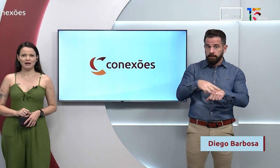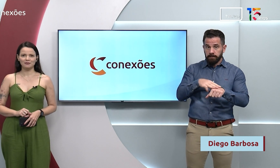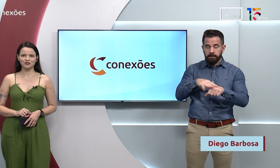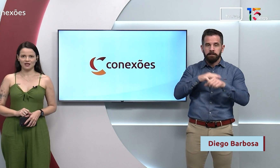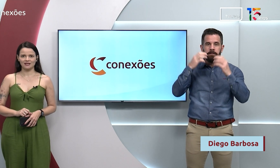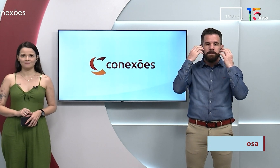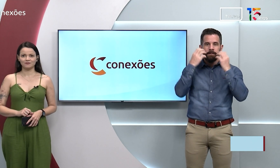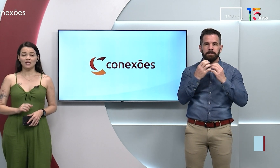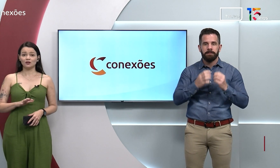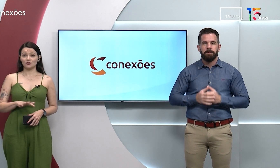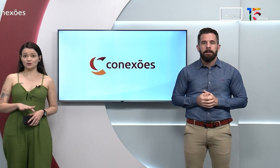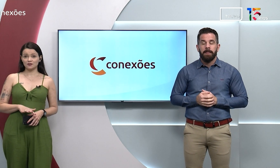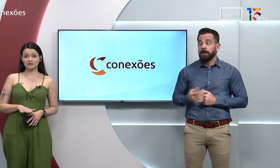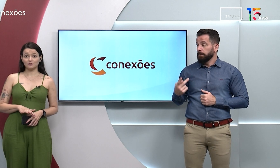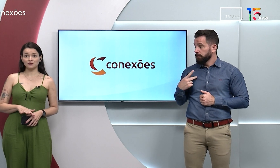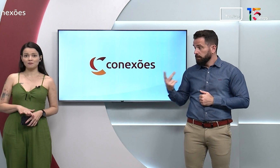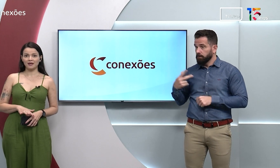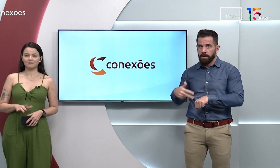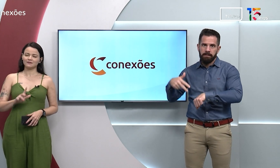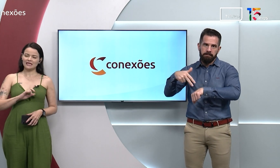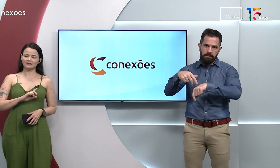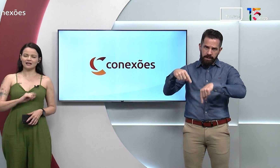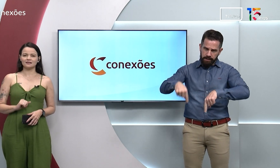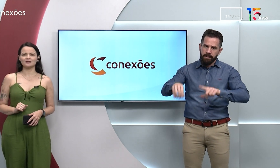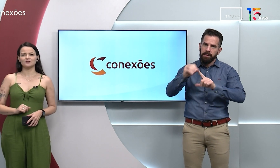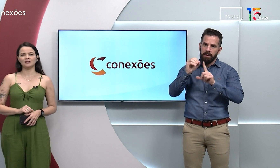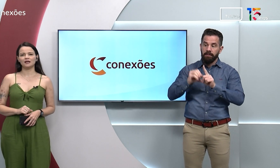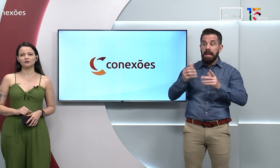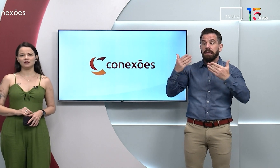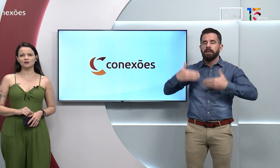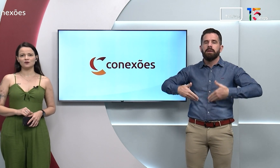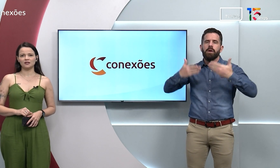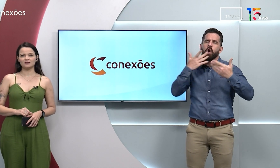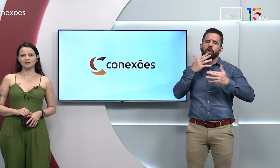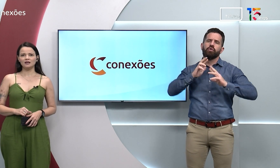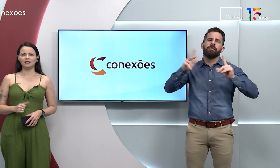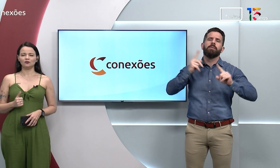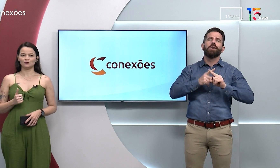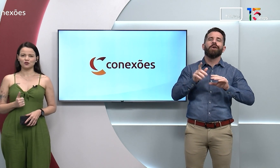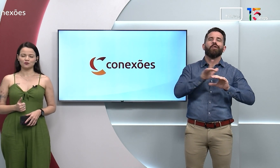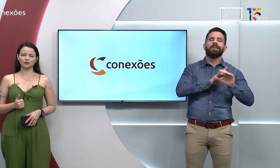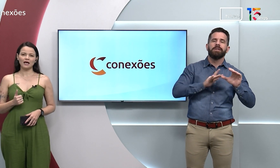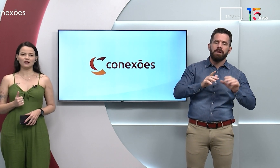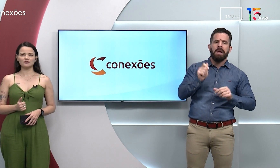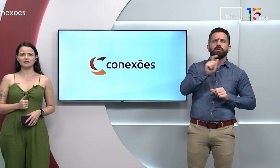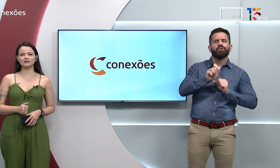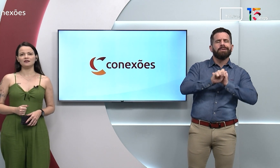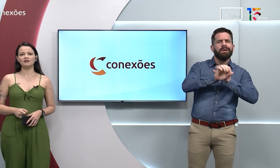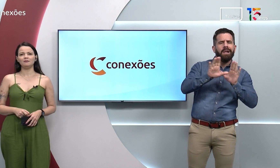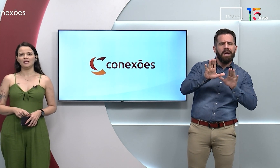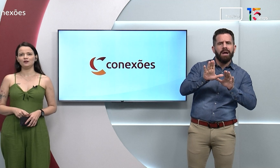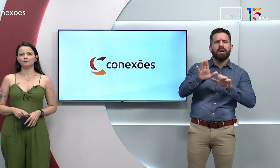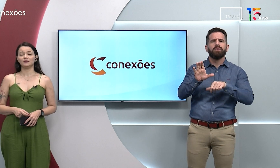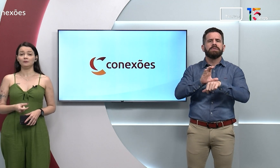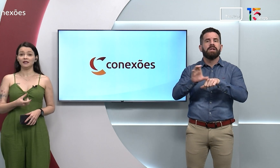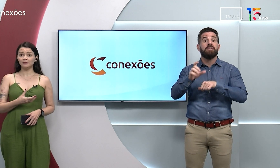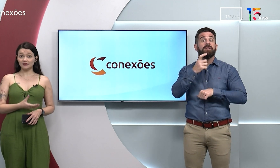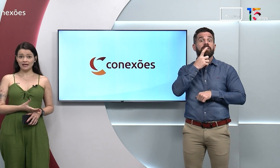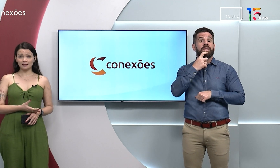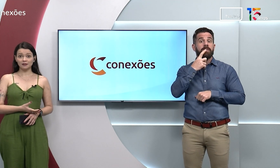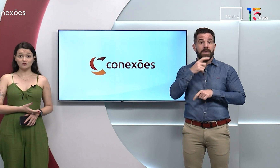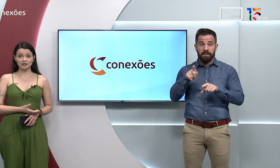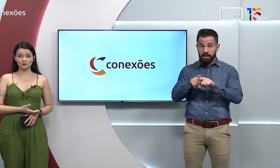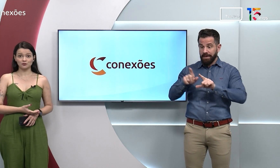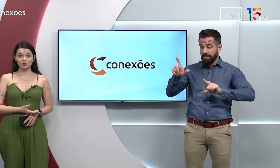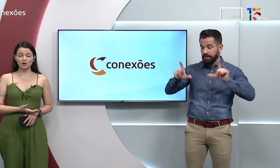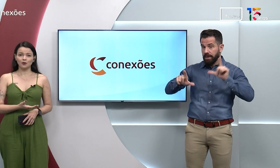e barba cheia. Nós dois estamos de pé e atrás está o cenário do Conexões, em tons de azul claro, cinza e vermelho. Também há uma